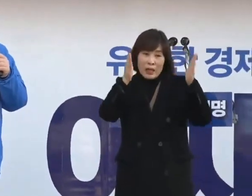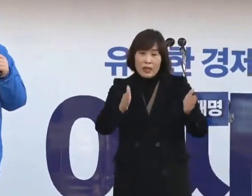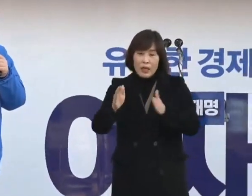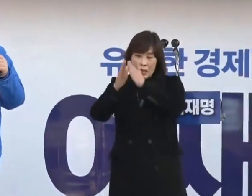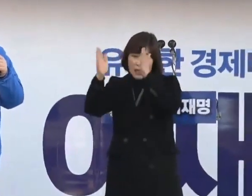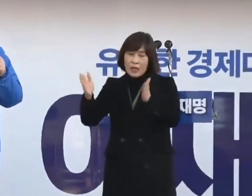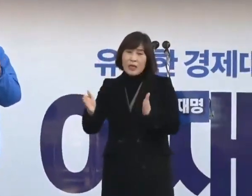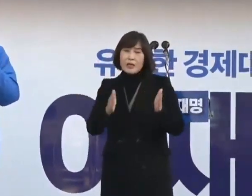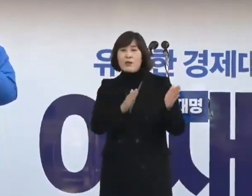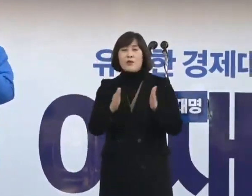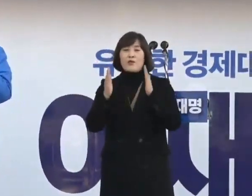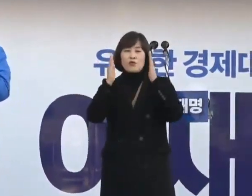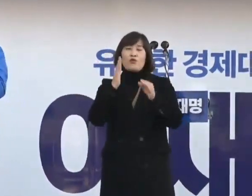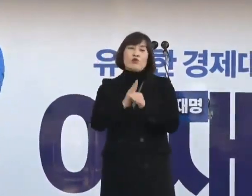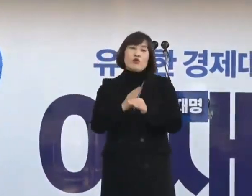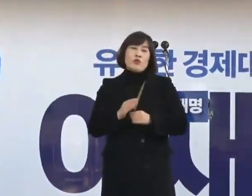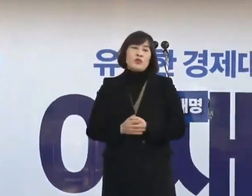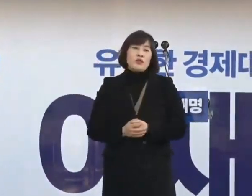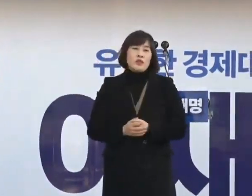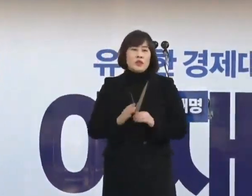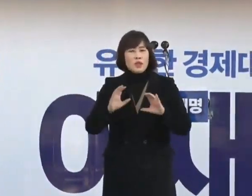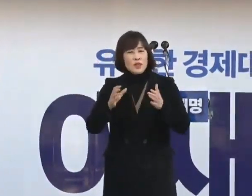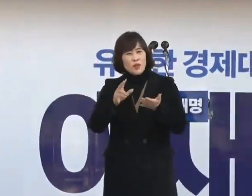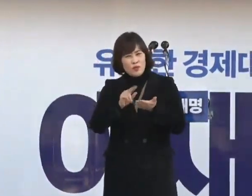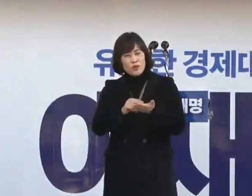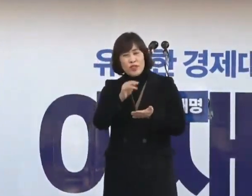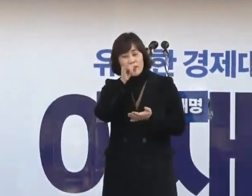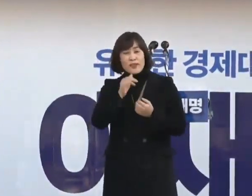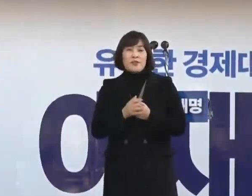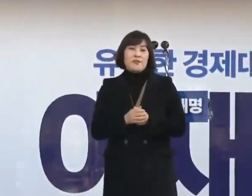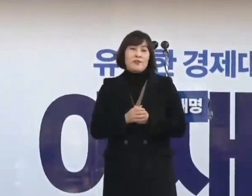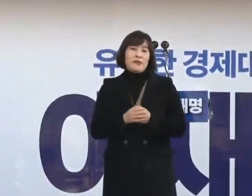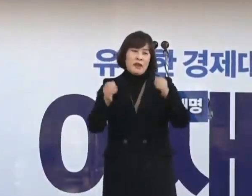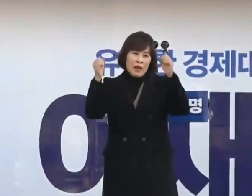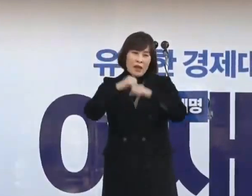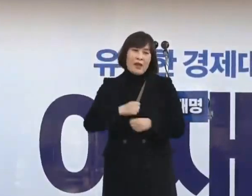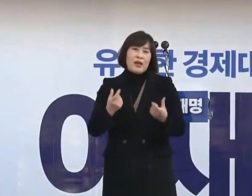여러분. 이래가지고 나라가 흥하겠습니까? 망하겠습니까?